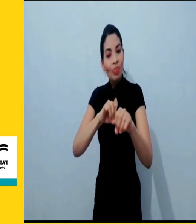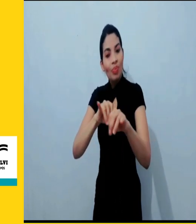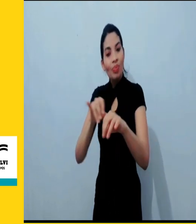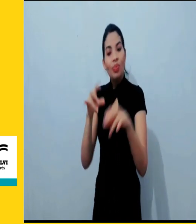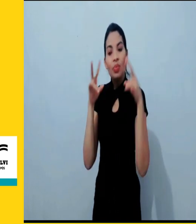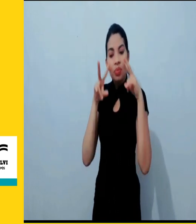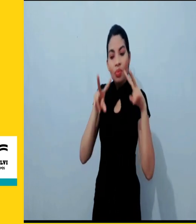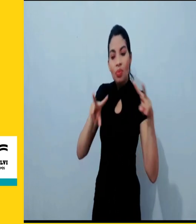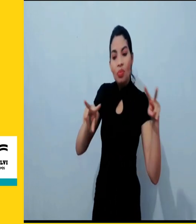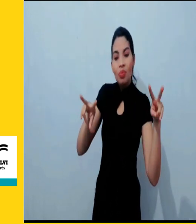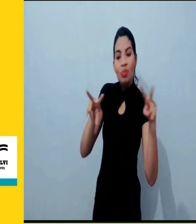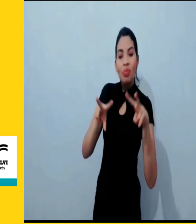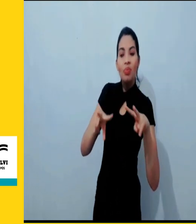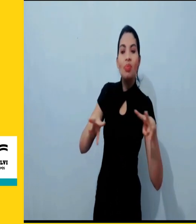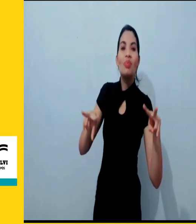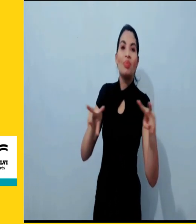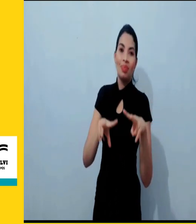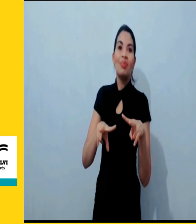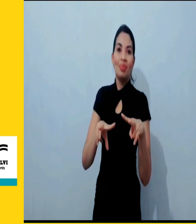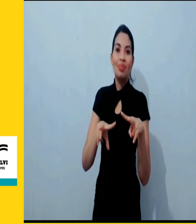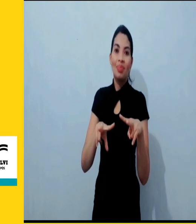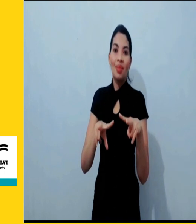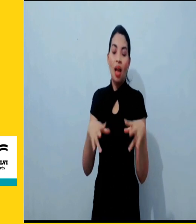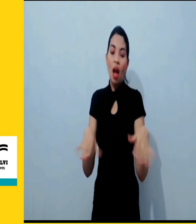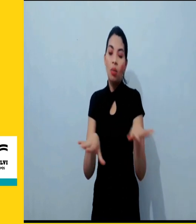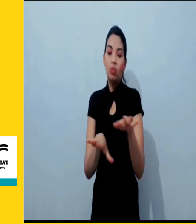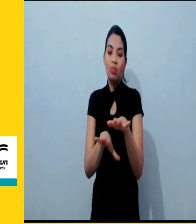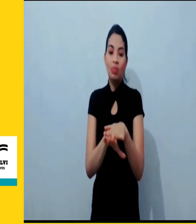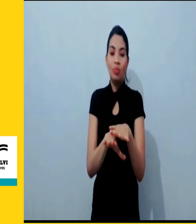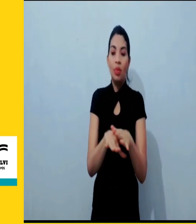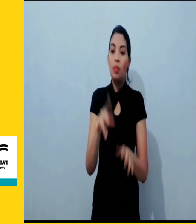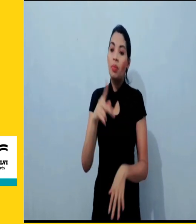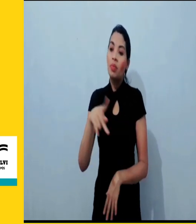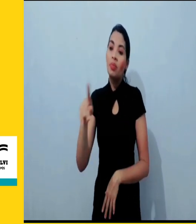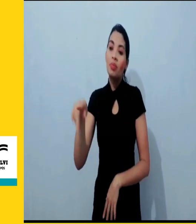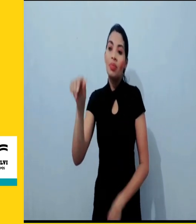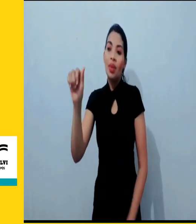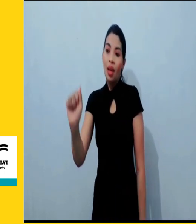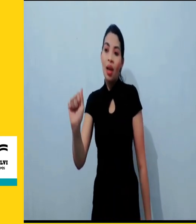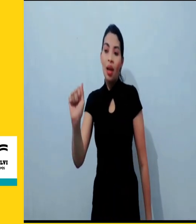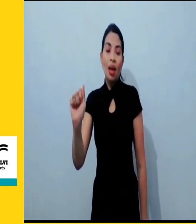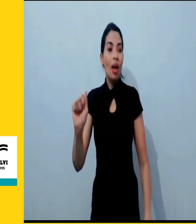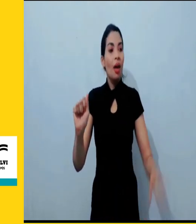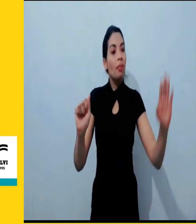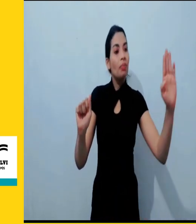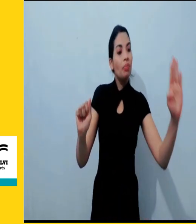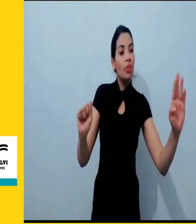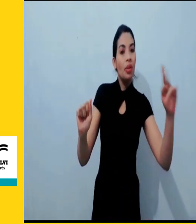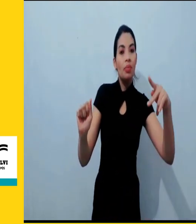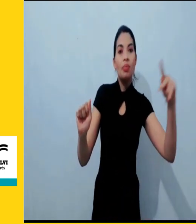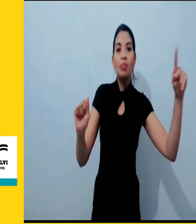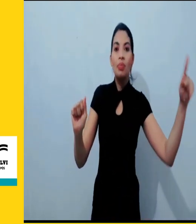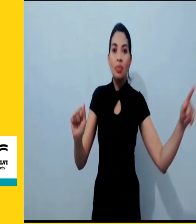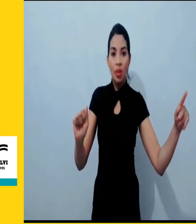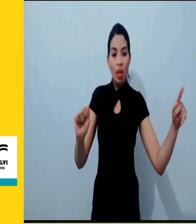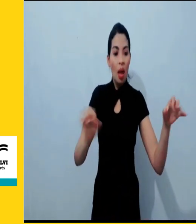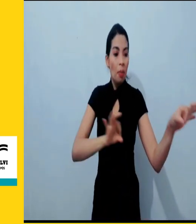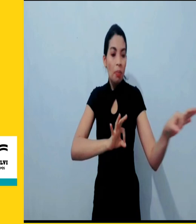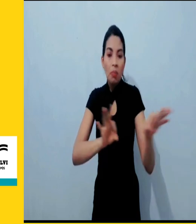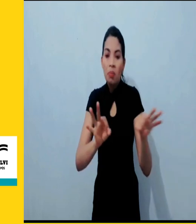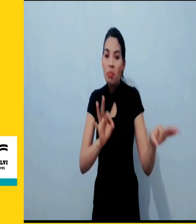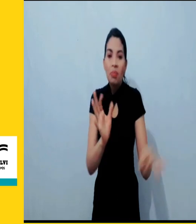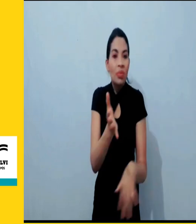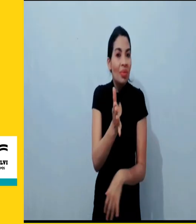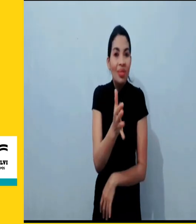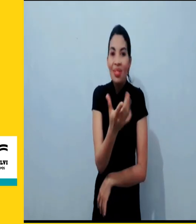educação inclusiva, percebe-se que a professora A e o professor B não estão preparados para ensinar